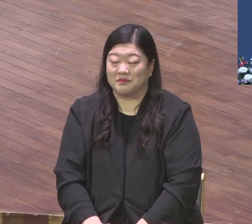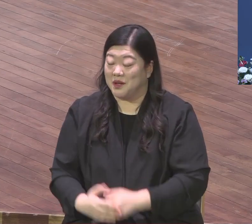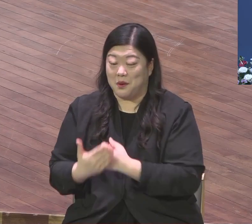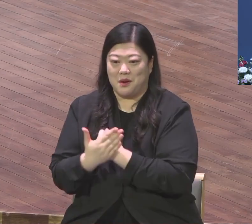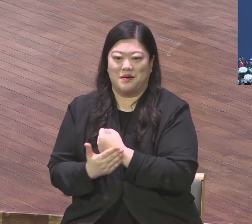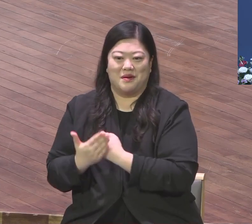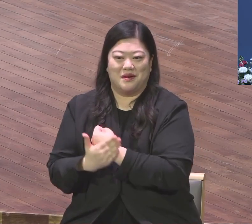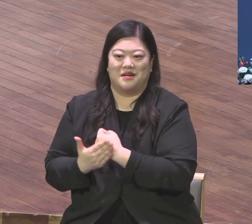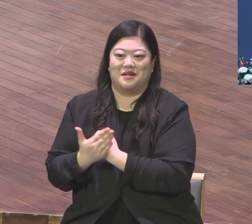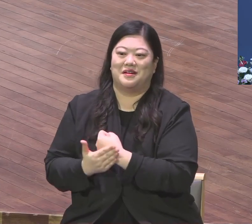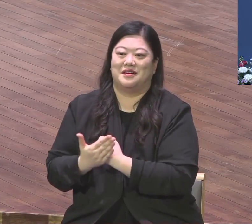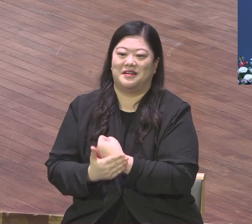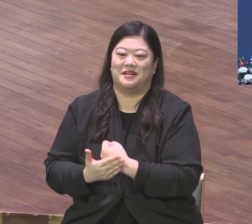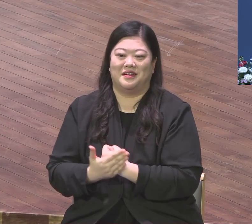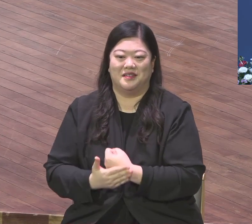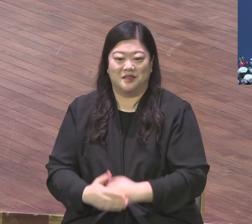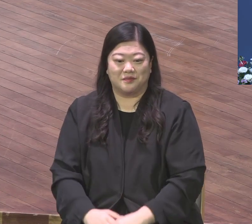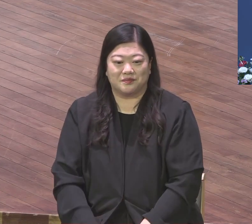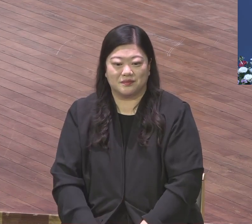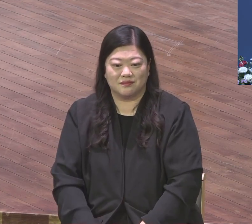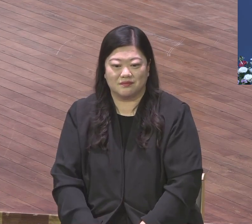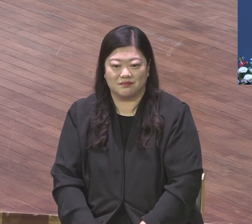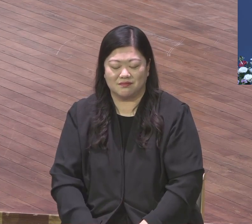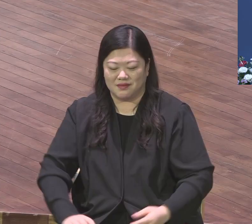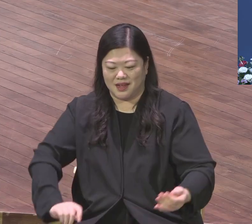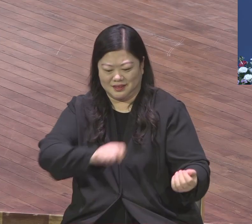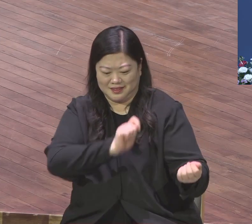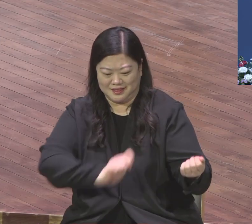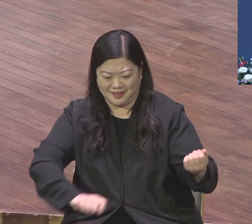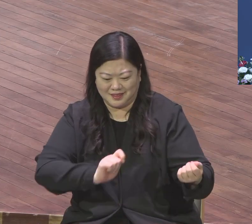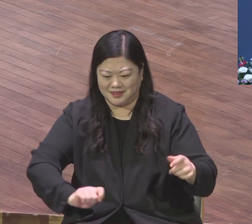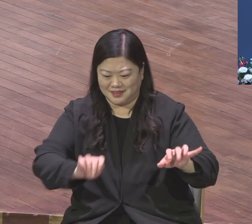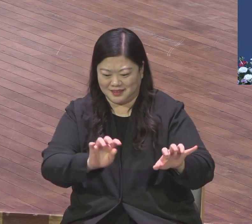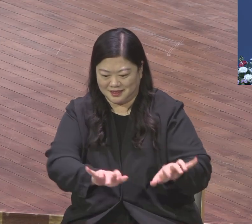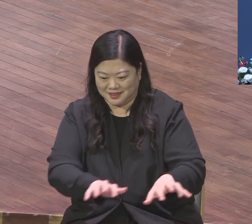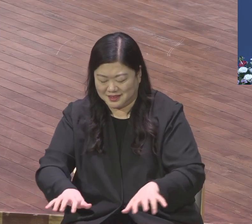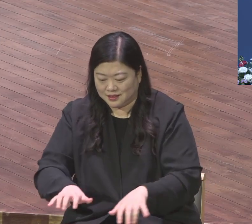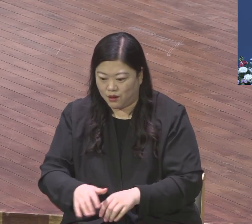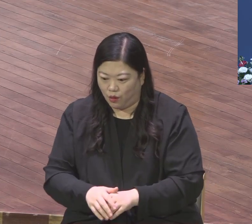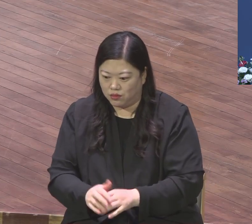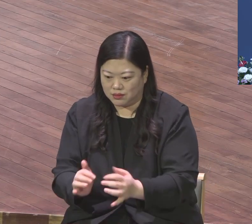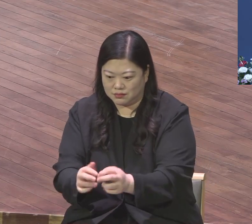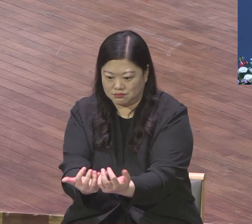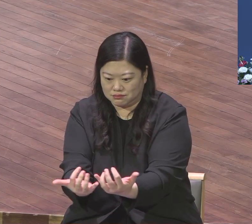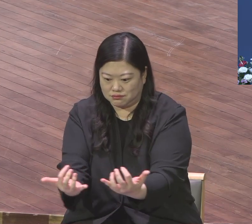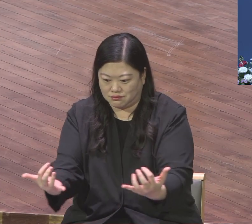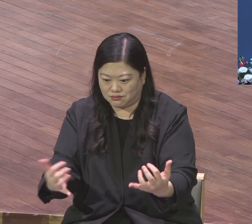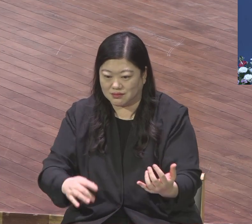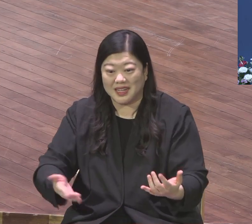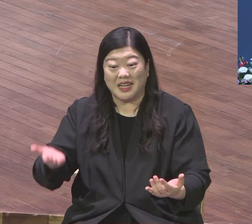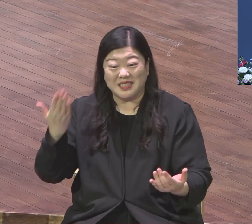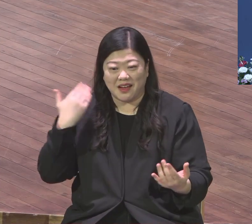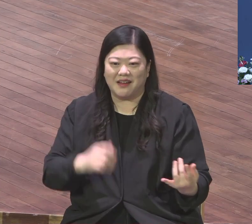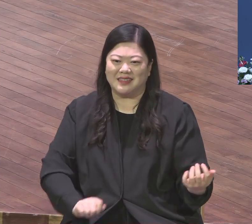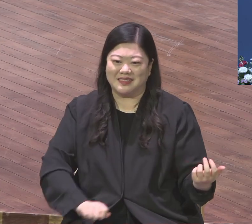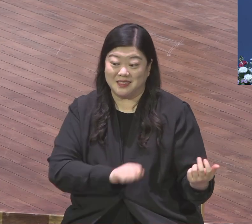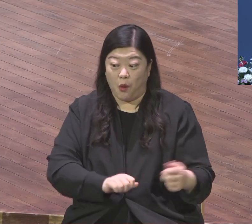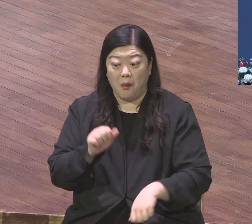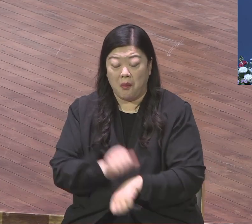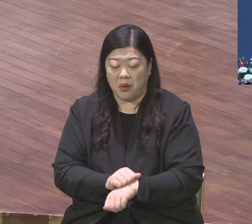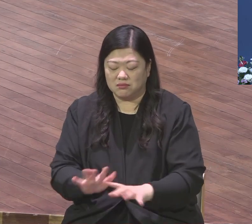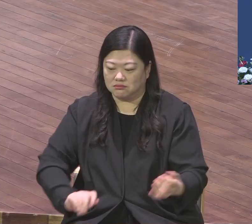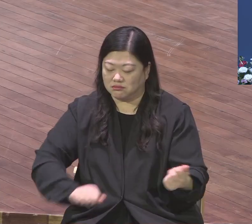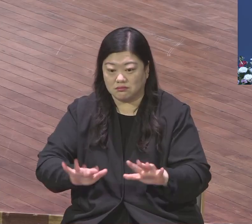은혜로운 찬양이었습니다. 우리 오케스트라가 전에보다 훨씬 연주 수준이